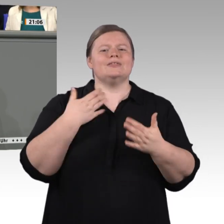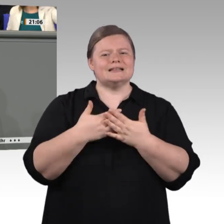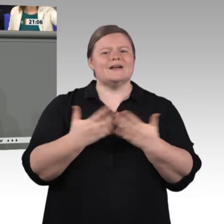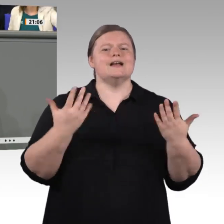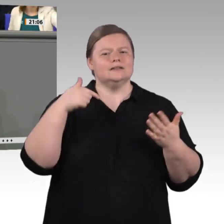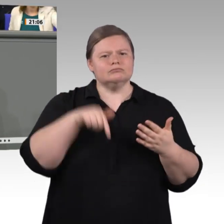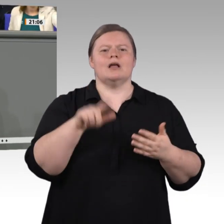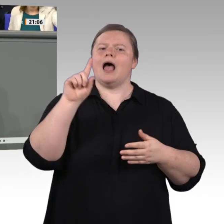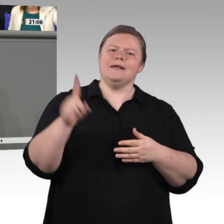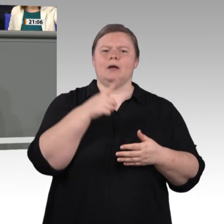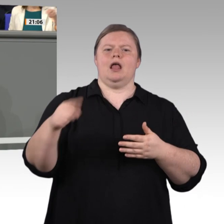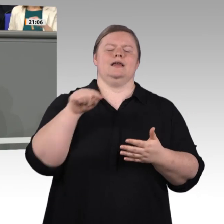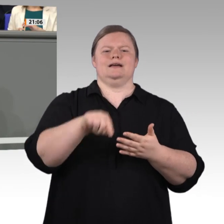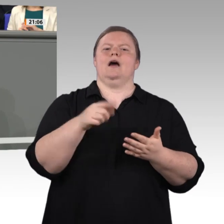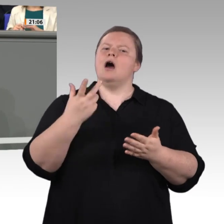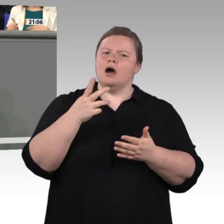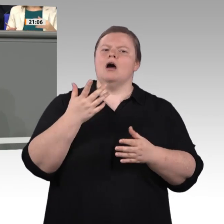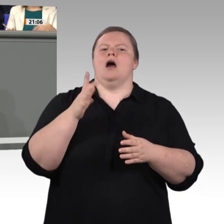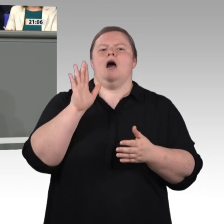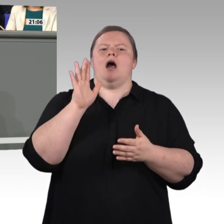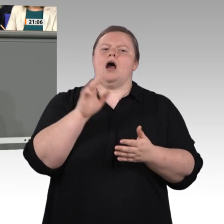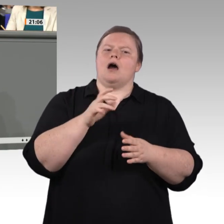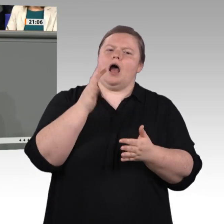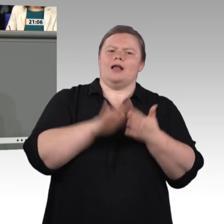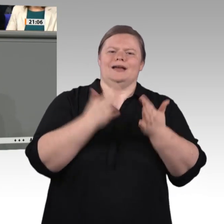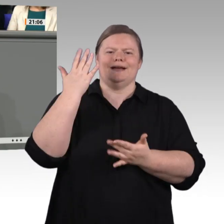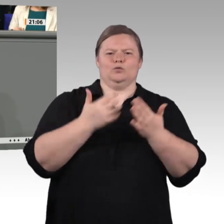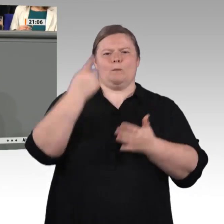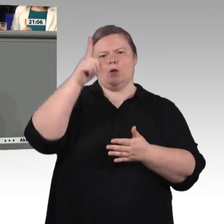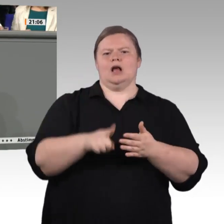einbezogen, sodass hier kein Leistungsberechtigter im Ergebnis